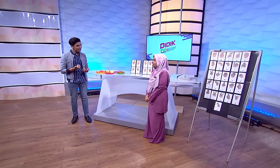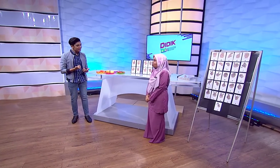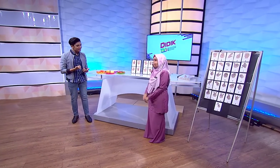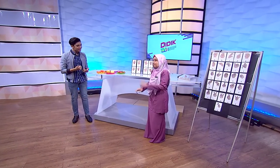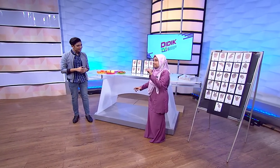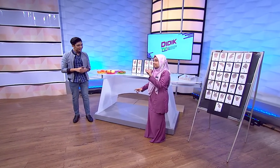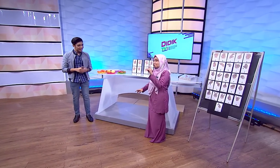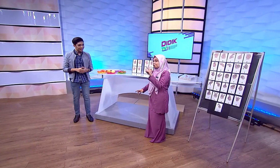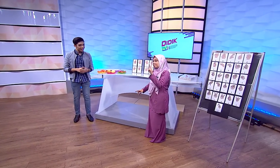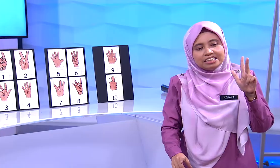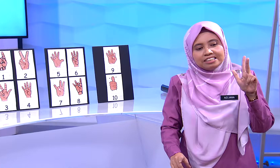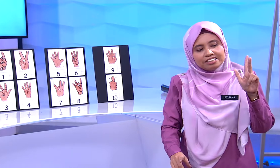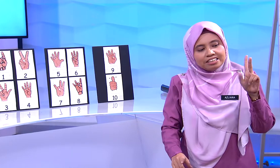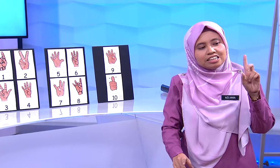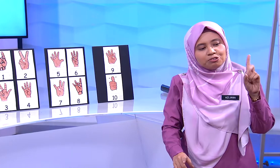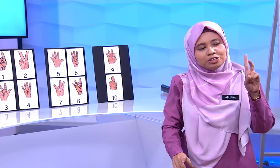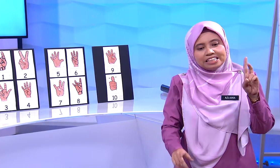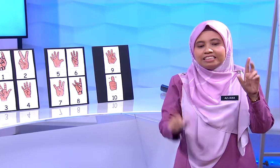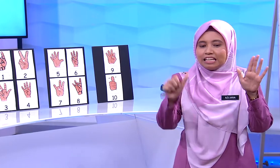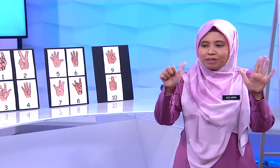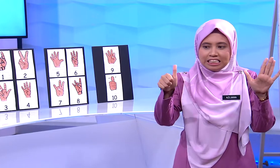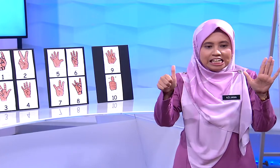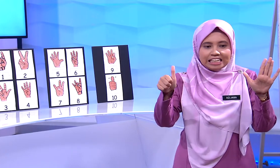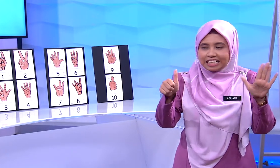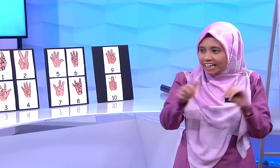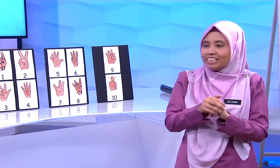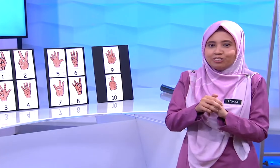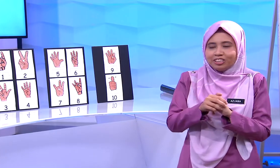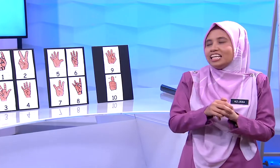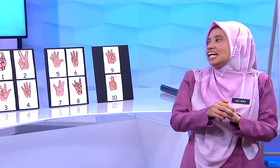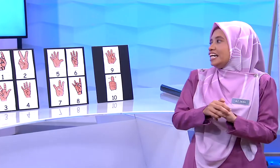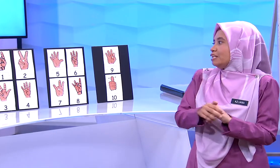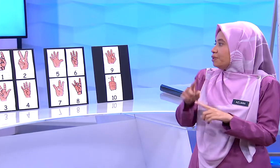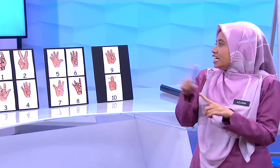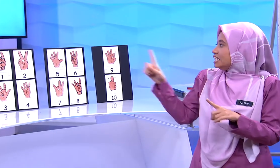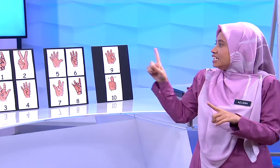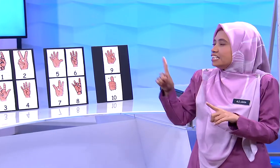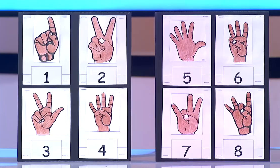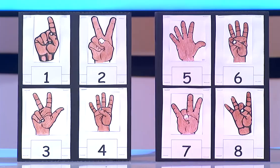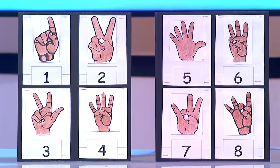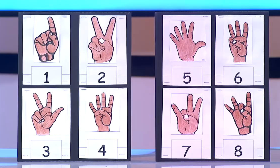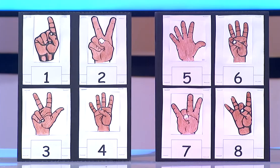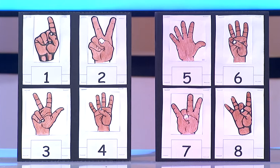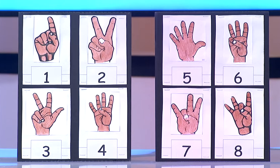sini 123 123 6 ke sini oke ada pria ini dia punya satu